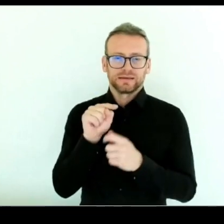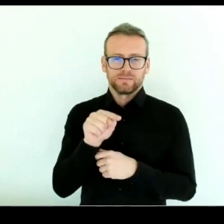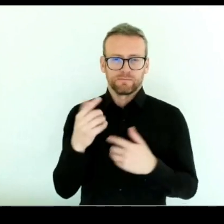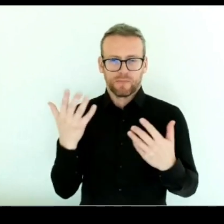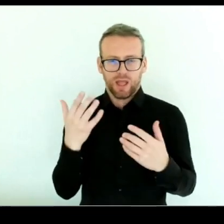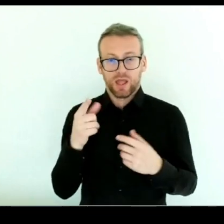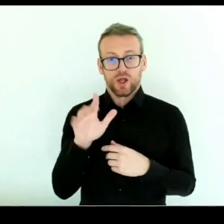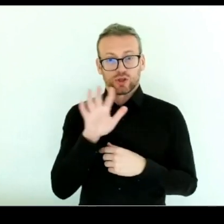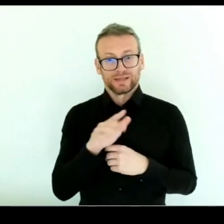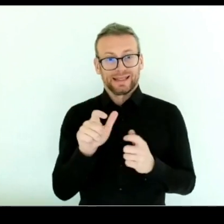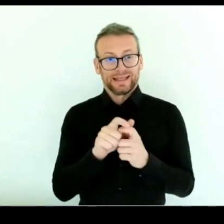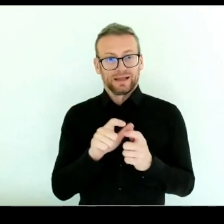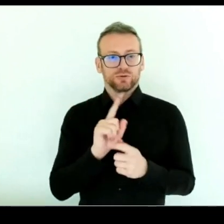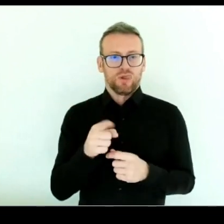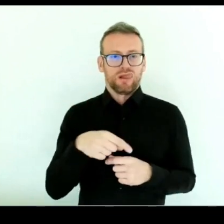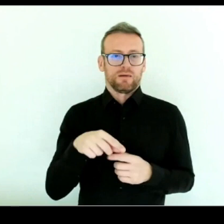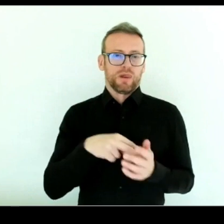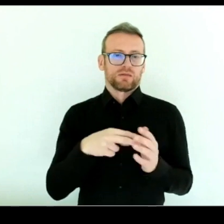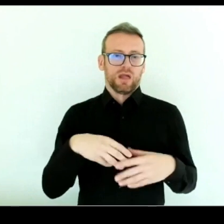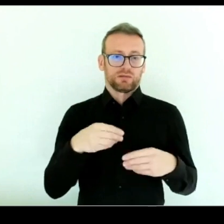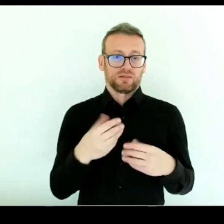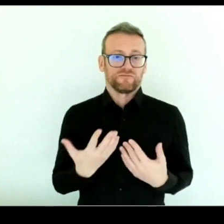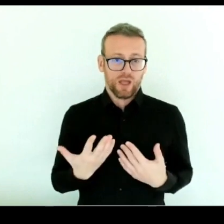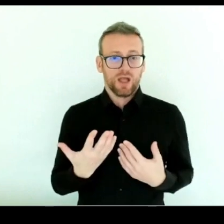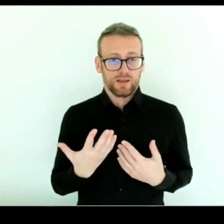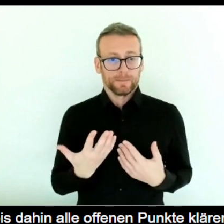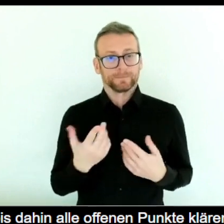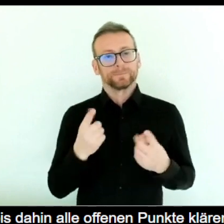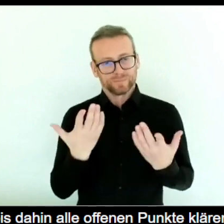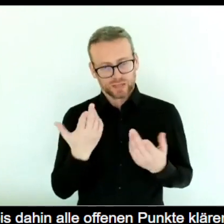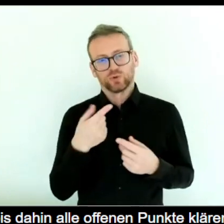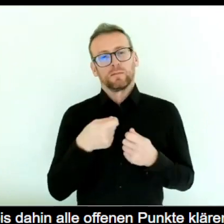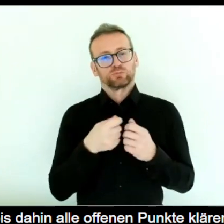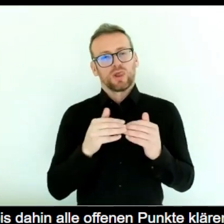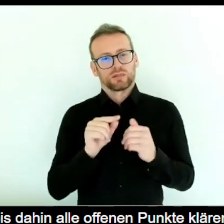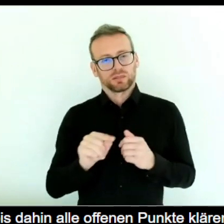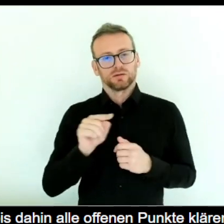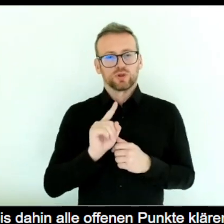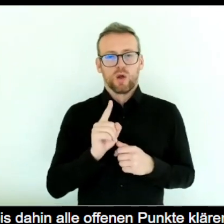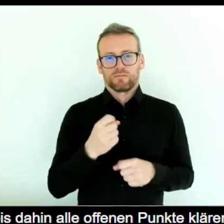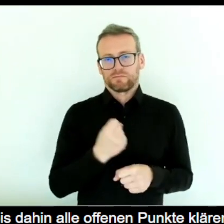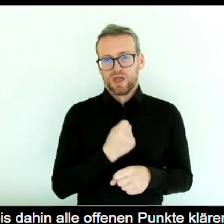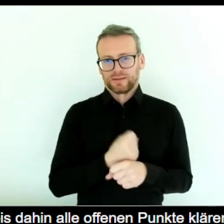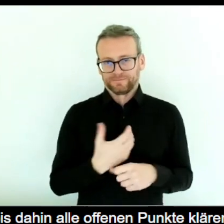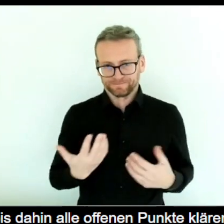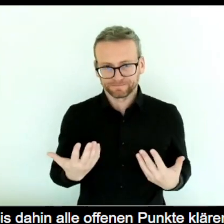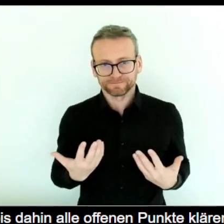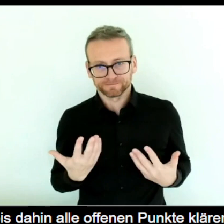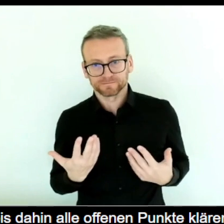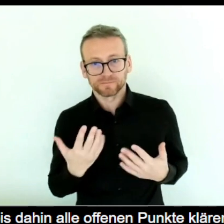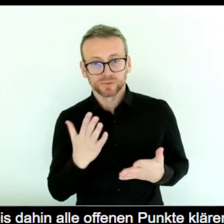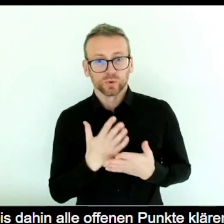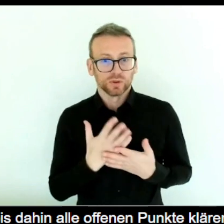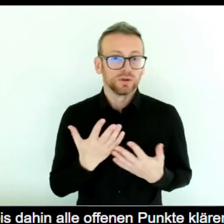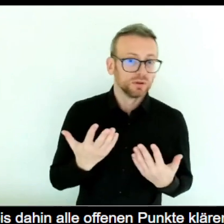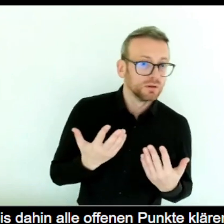für jüngere Schulkinder. Und deswegen brauchen wir Übergangsfristen. Die Länder haben sich einstimmig jetzt darauf geeinigt, dass es